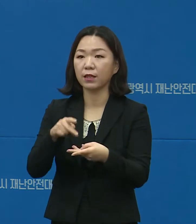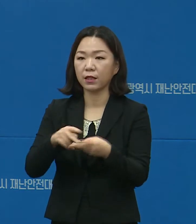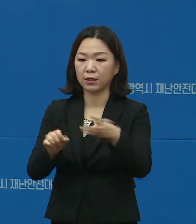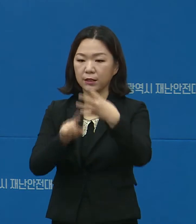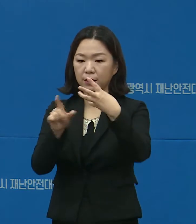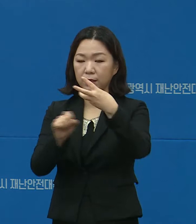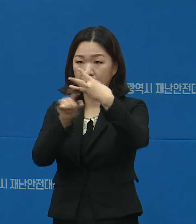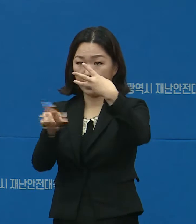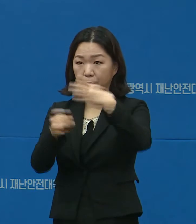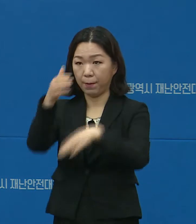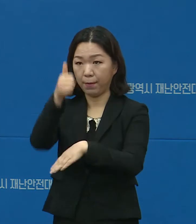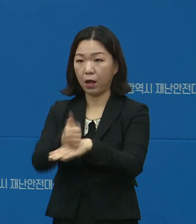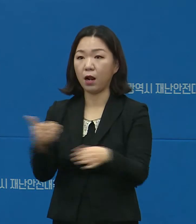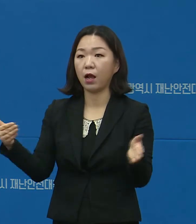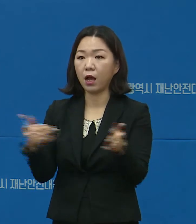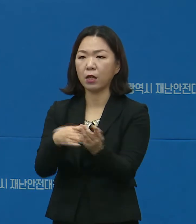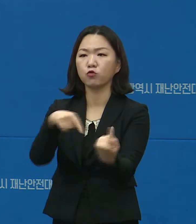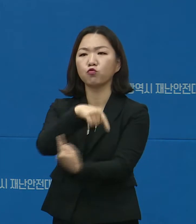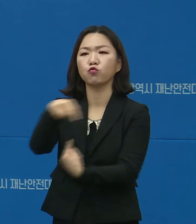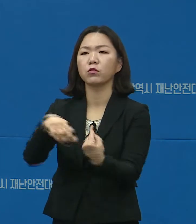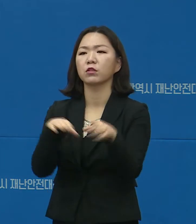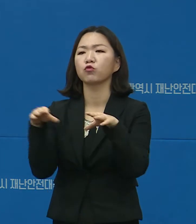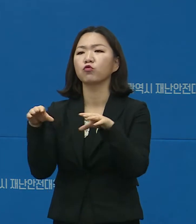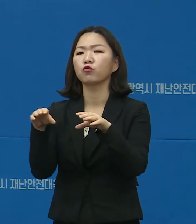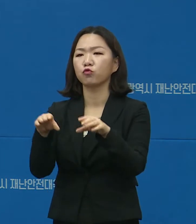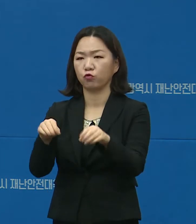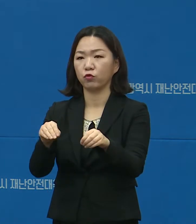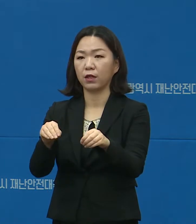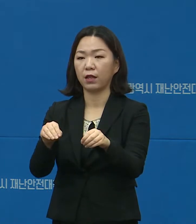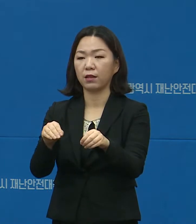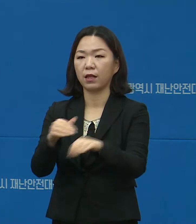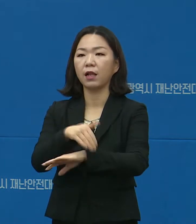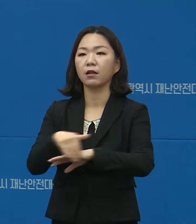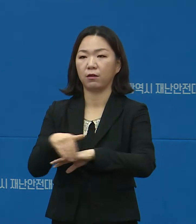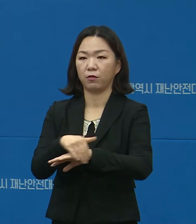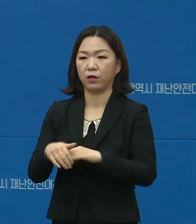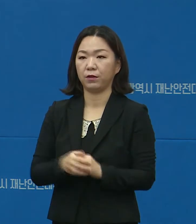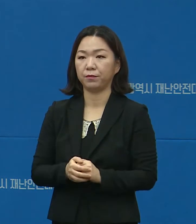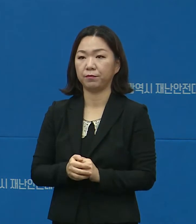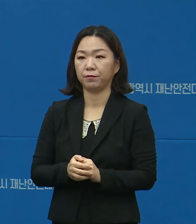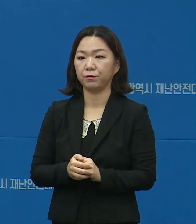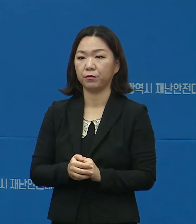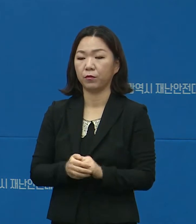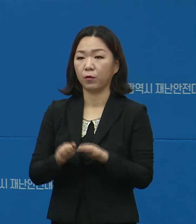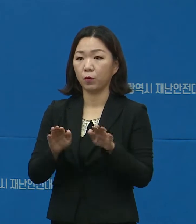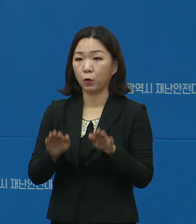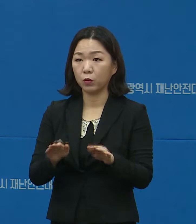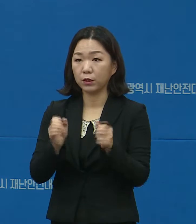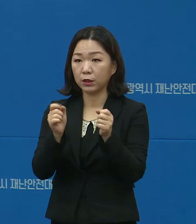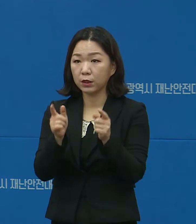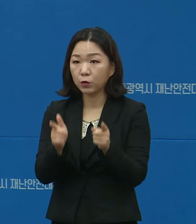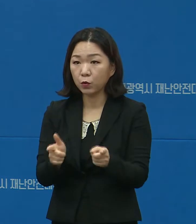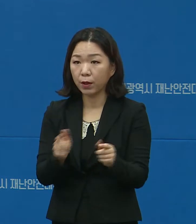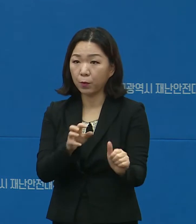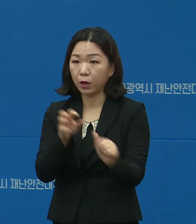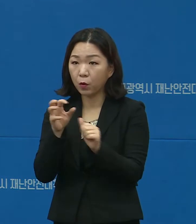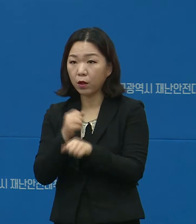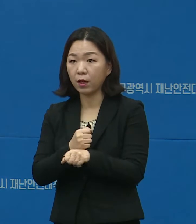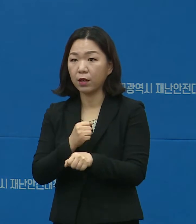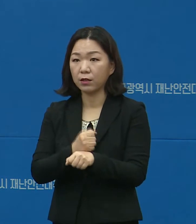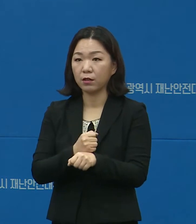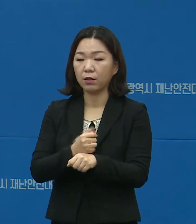말까지 운영 중단하도록 한다는 방침입니다. 이 자리를 빌려 원청기업인